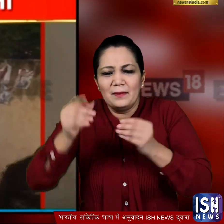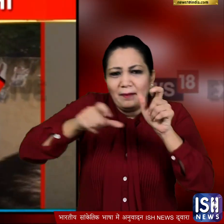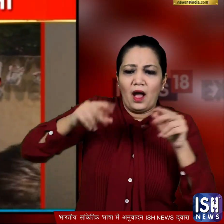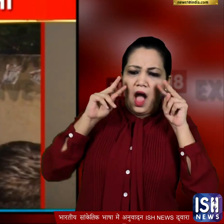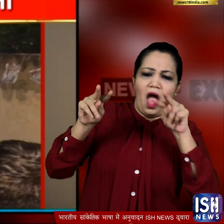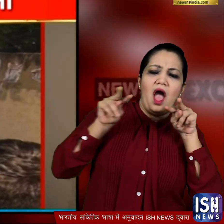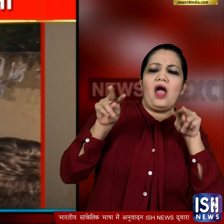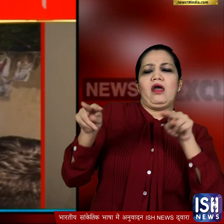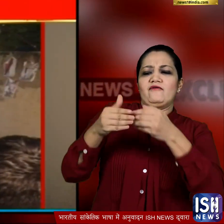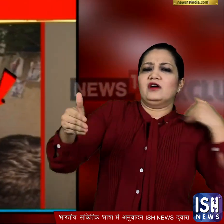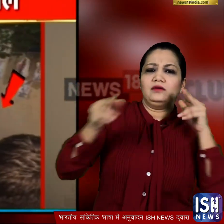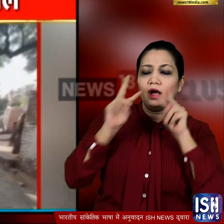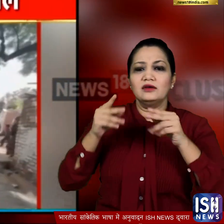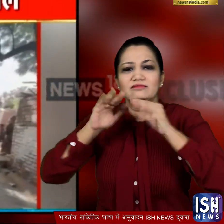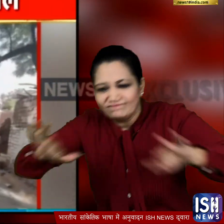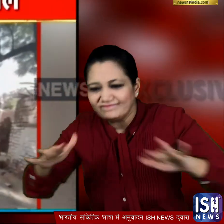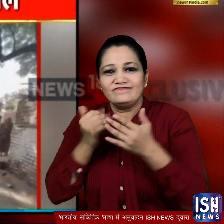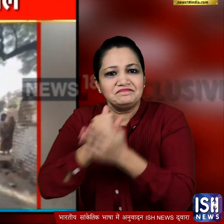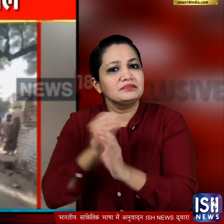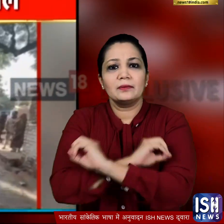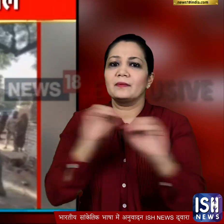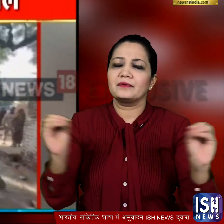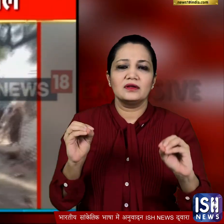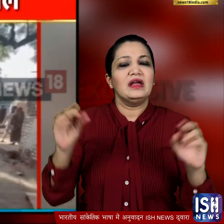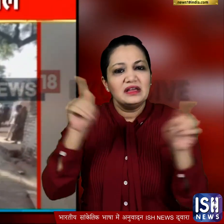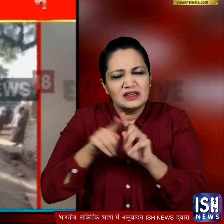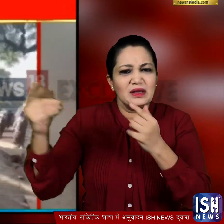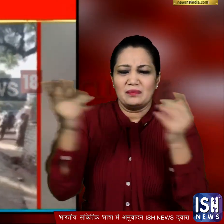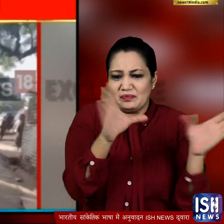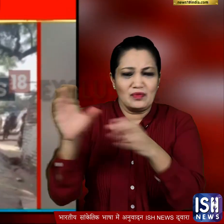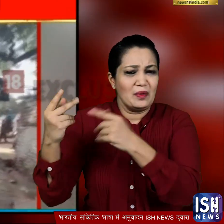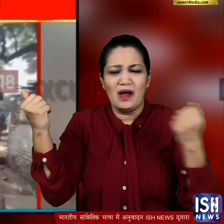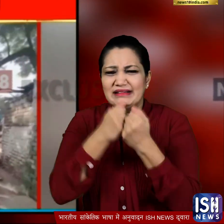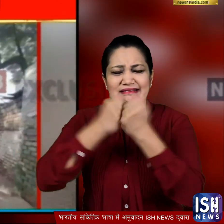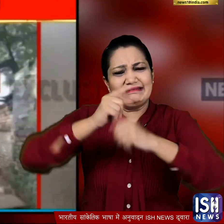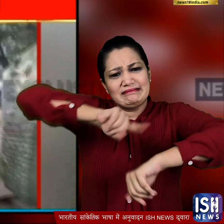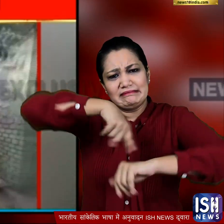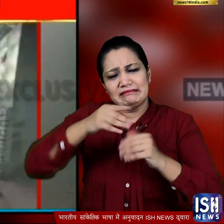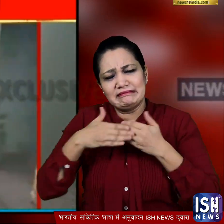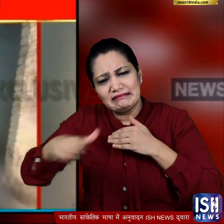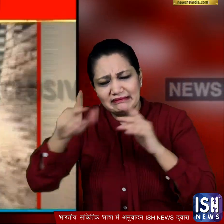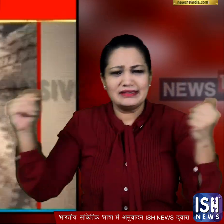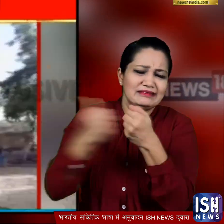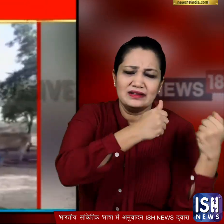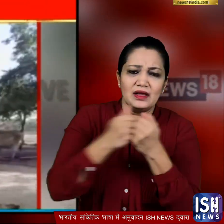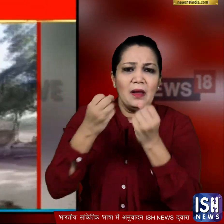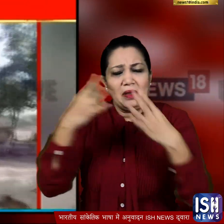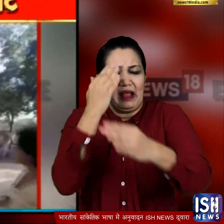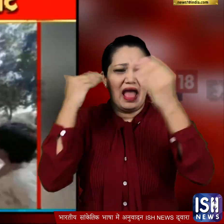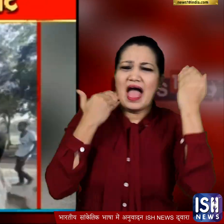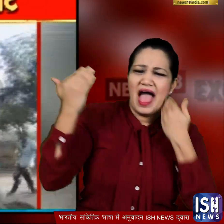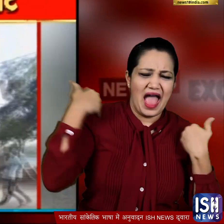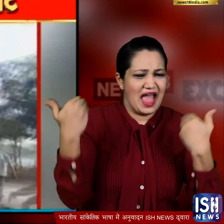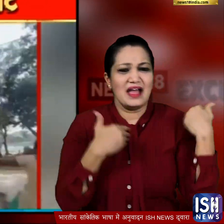आसपास के लोग दूर से इस लड़ाई को देखते रहे, कोई बीच बचाव के लिए आगे नहीं आया। यही वजह रही कि दोनों पक्षों में काफी देर तक मारपीट होती रही, जिसमें कई